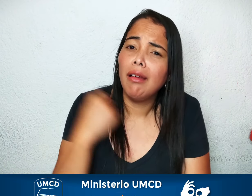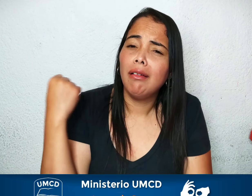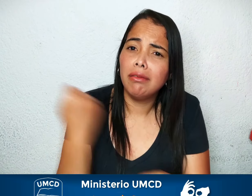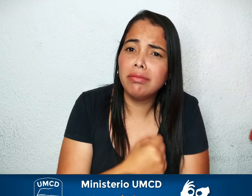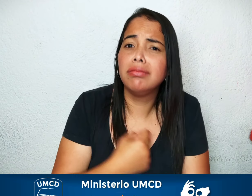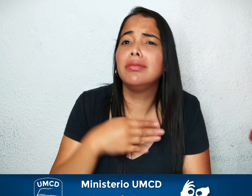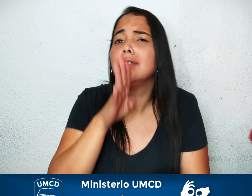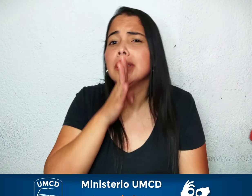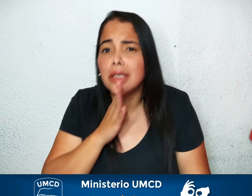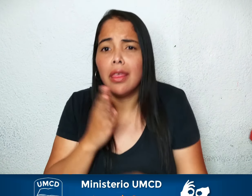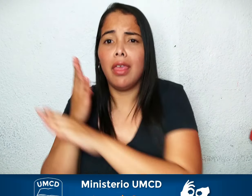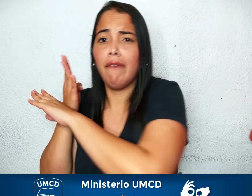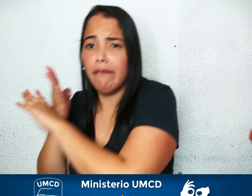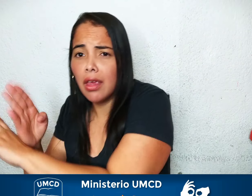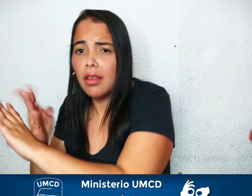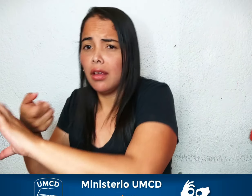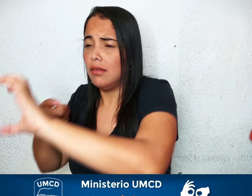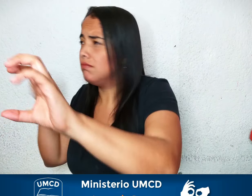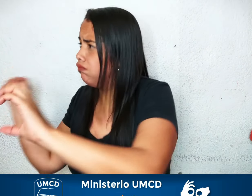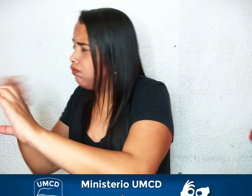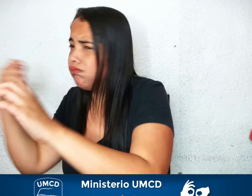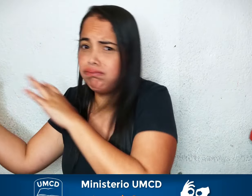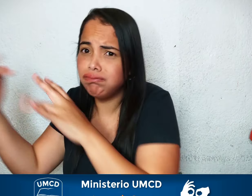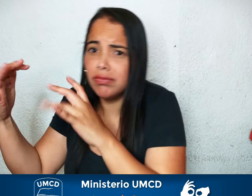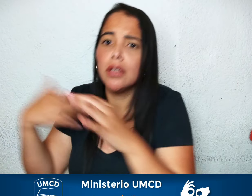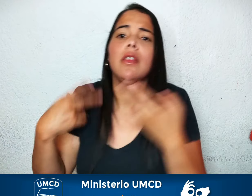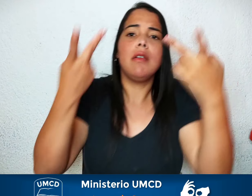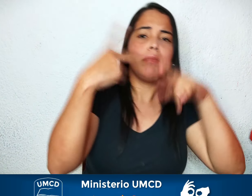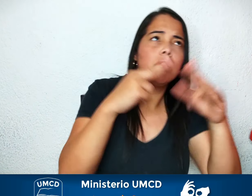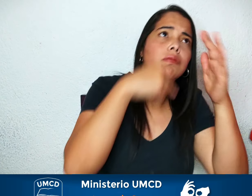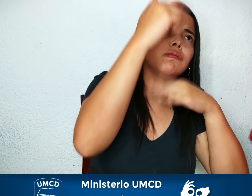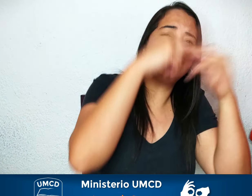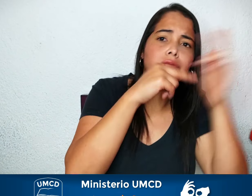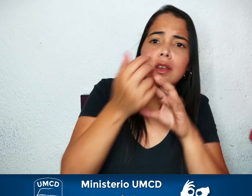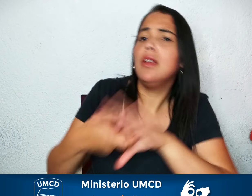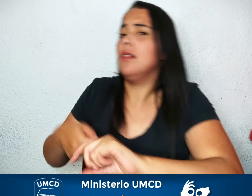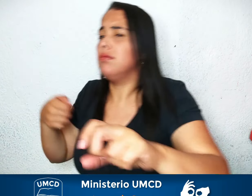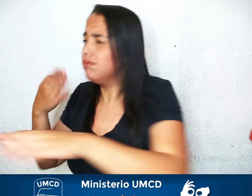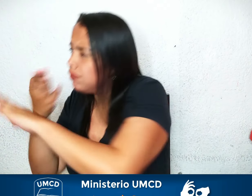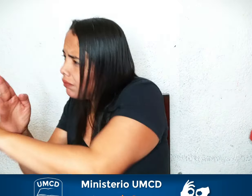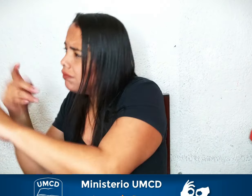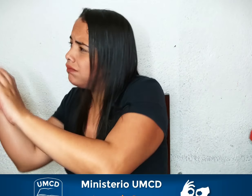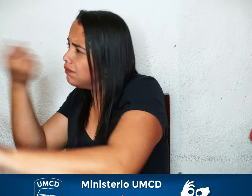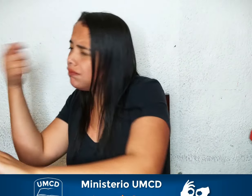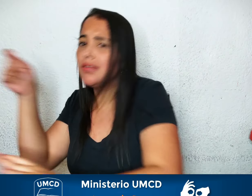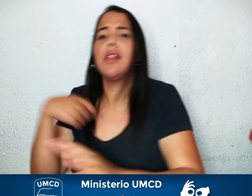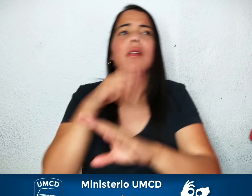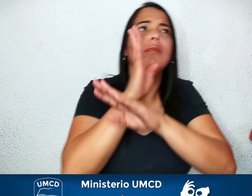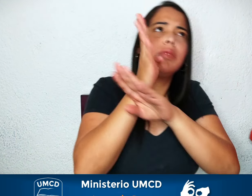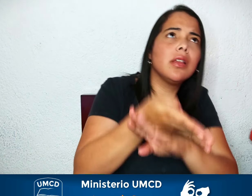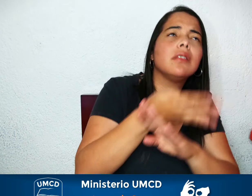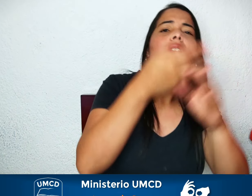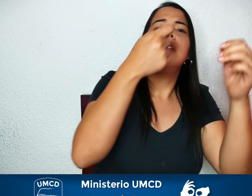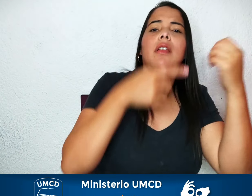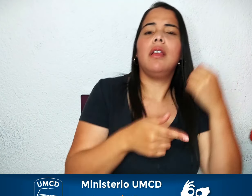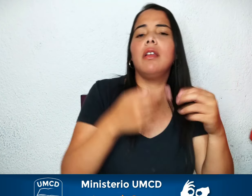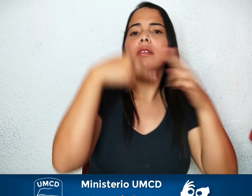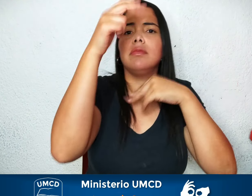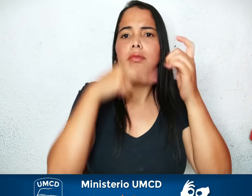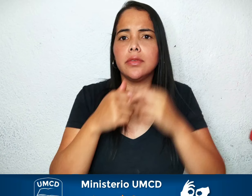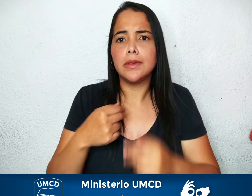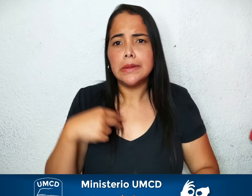Una y otra vez el pueblo estaba siendo atacado por este ejército perverso. Pero cada